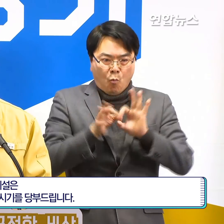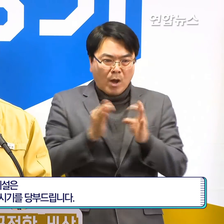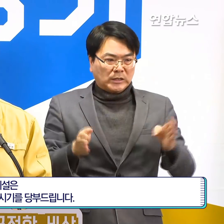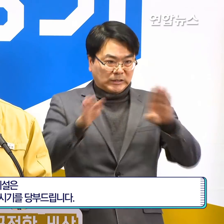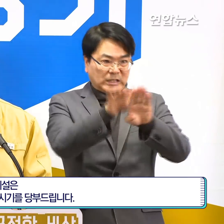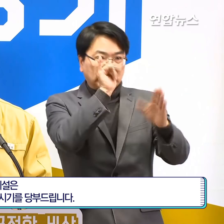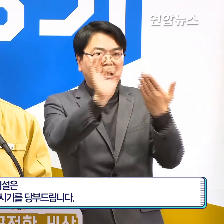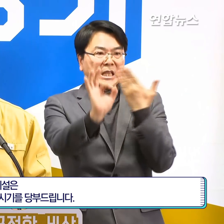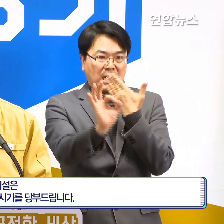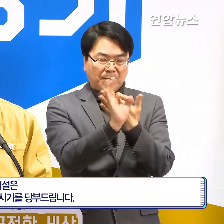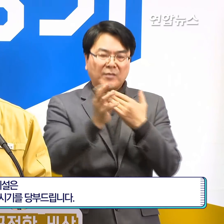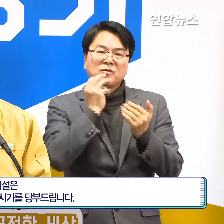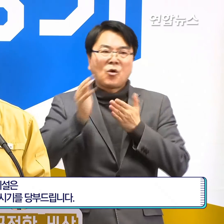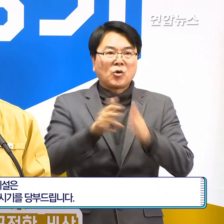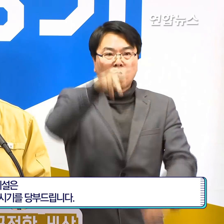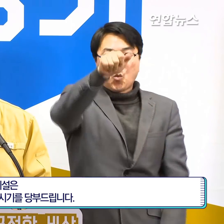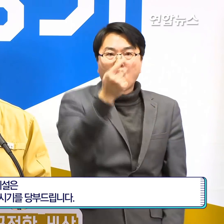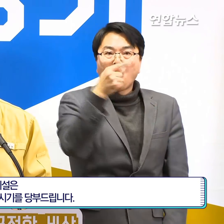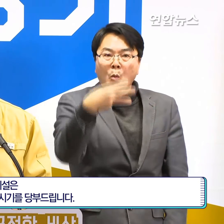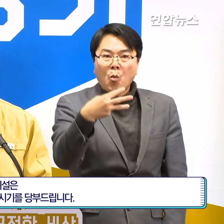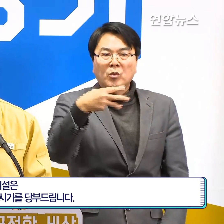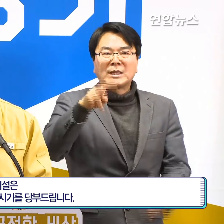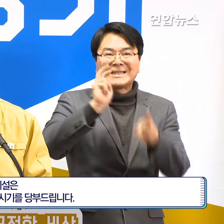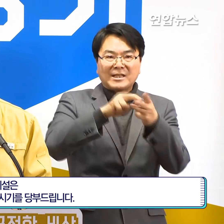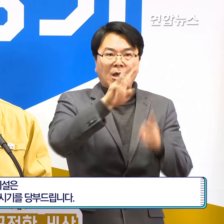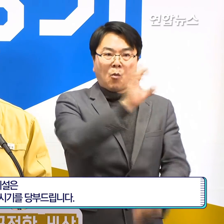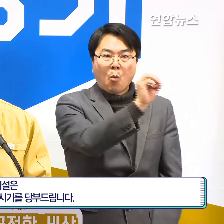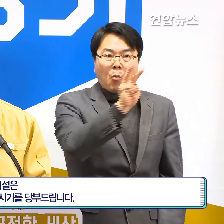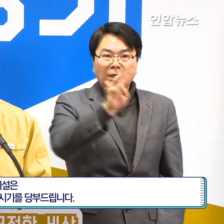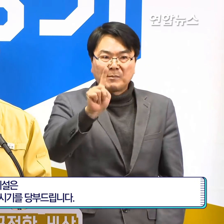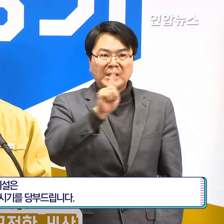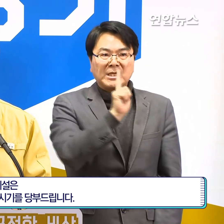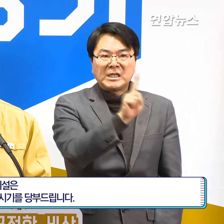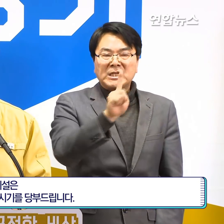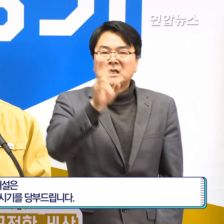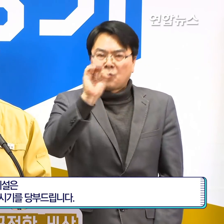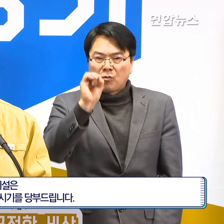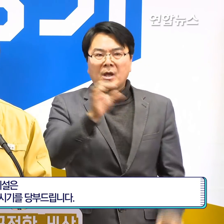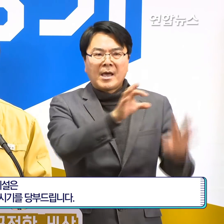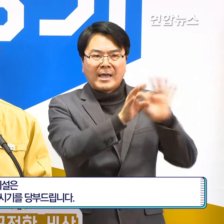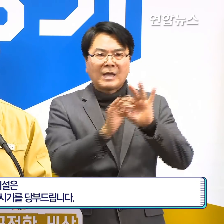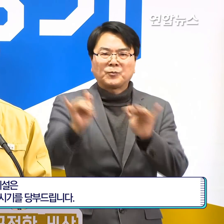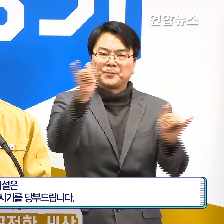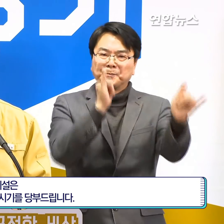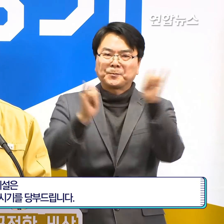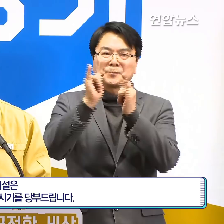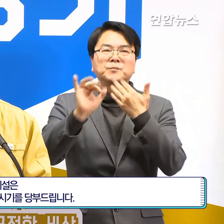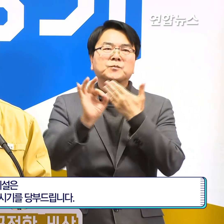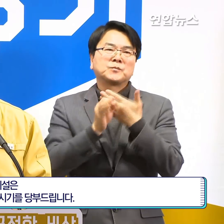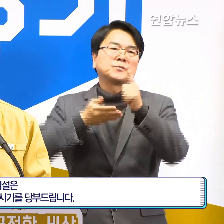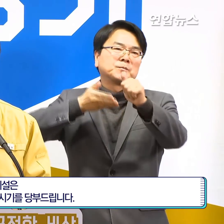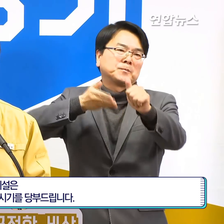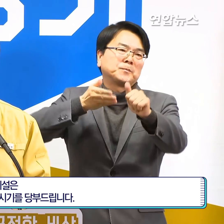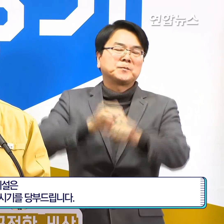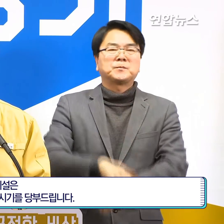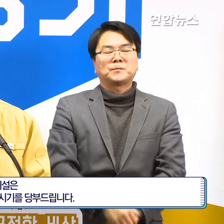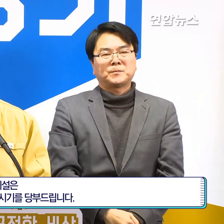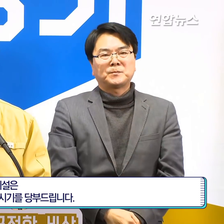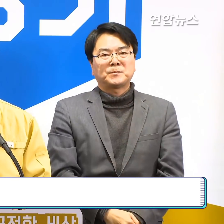경기도 콜센터 031120으로 계속 제보해 주시기를